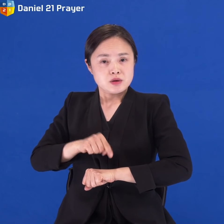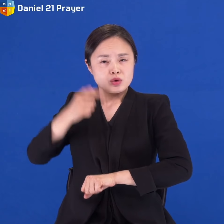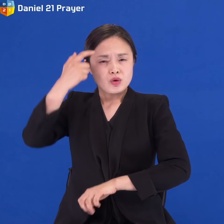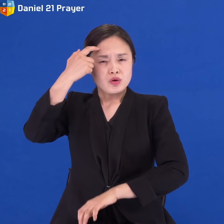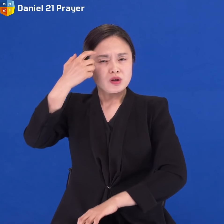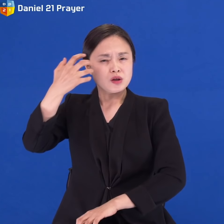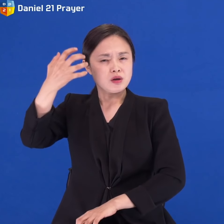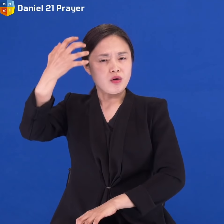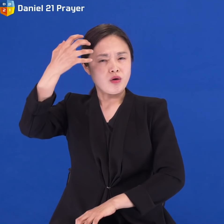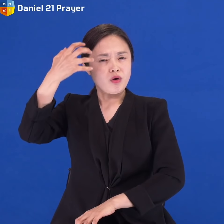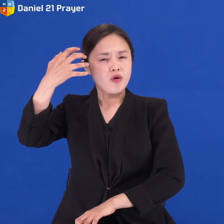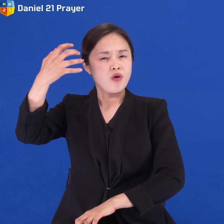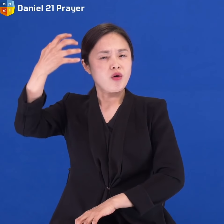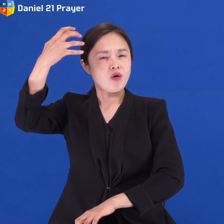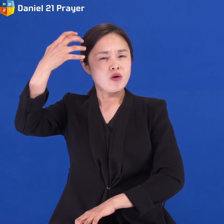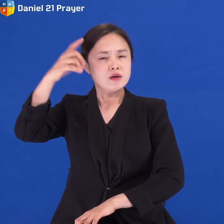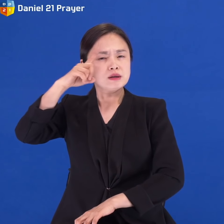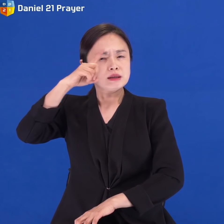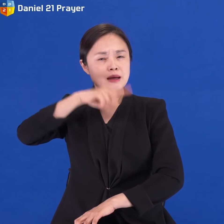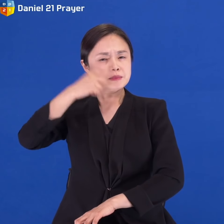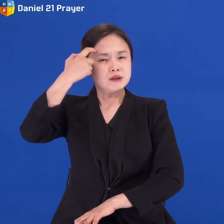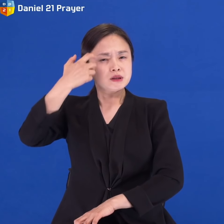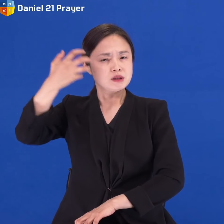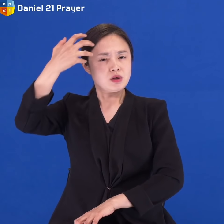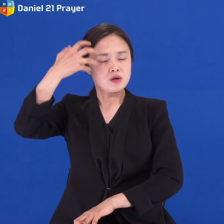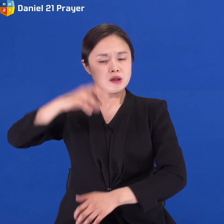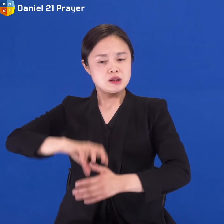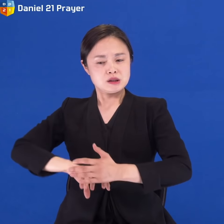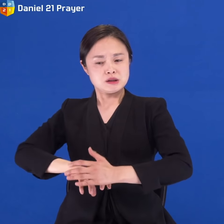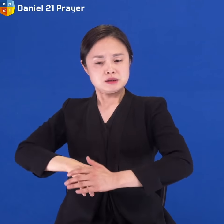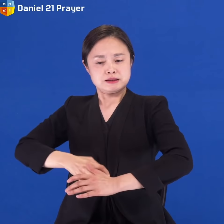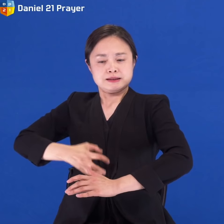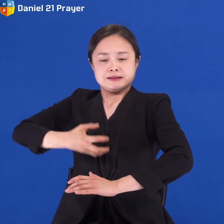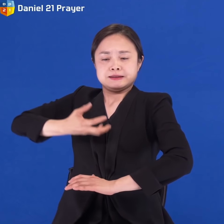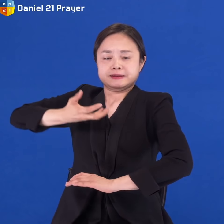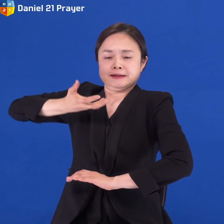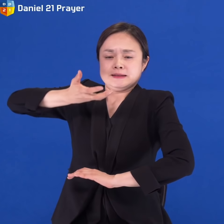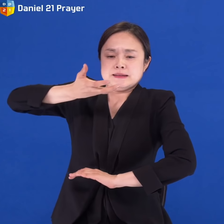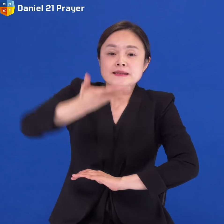빠져나가는 듯한 느낌을 받았습니다. 그리고 몸에서 땀이 나기 시작했습니다.